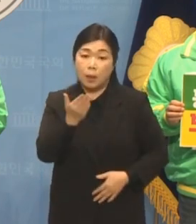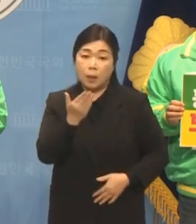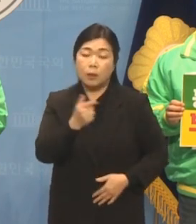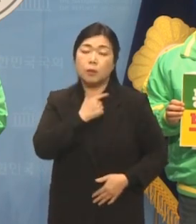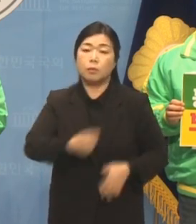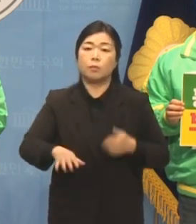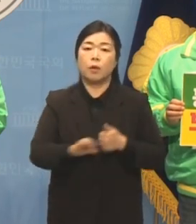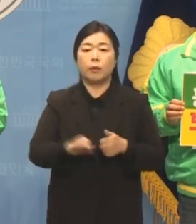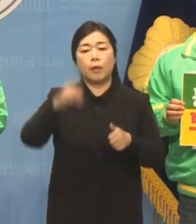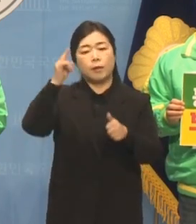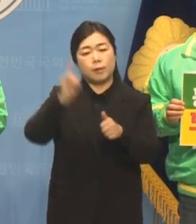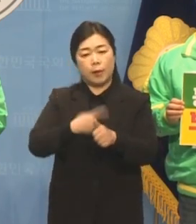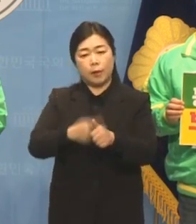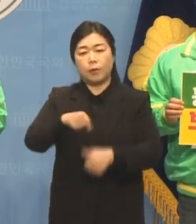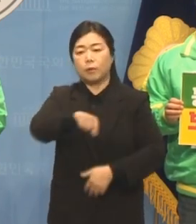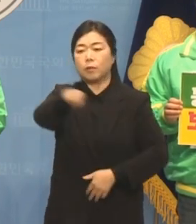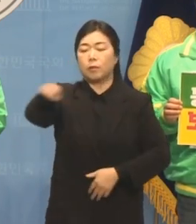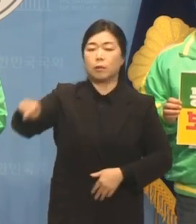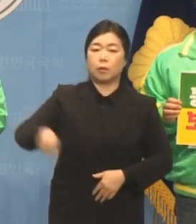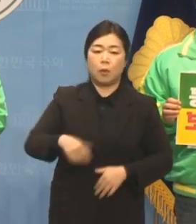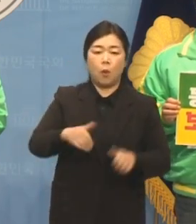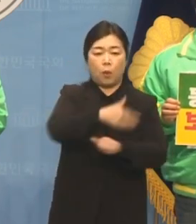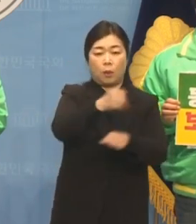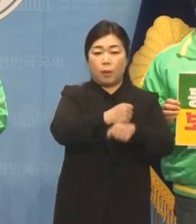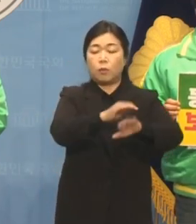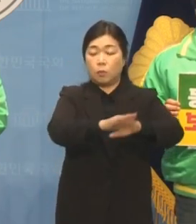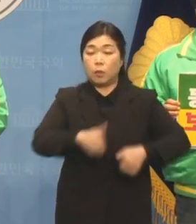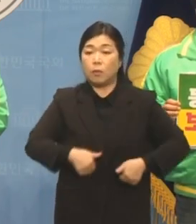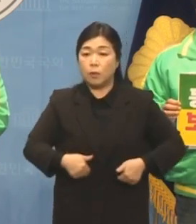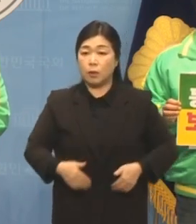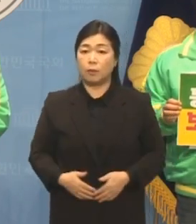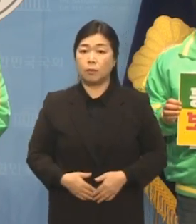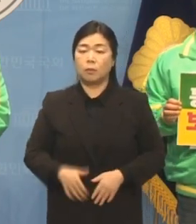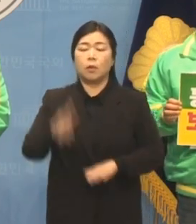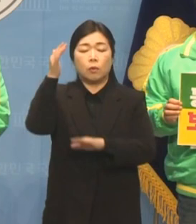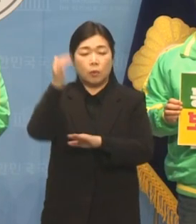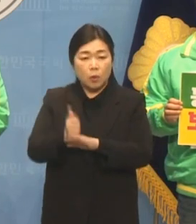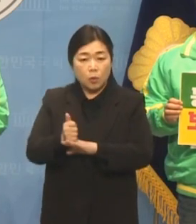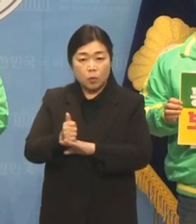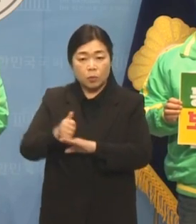통해 자연스러운 개체수 유지가 이루어지도록 만들어야 합니다. 결국